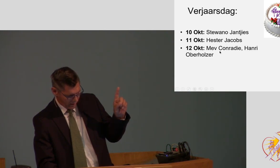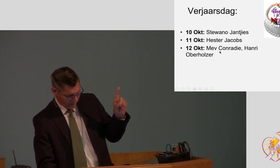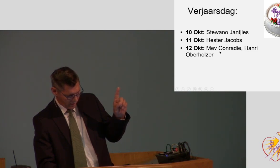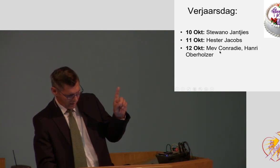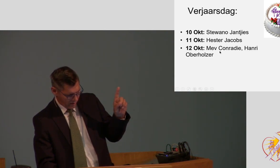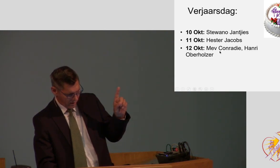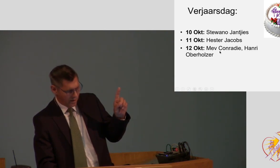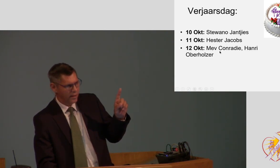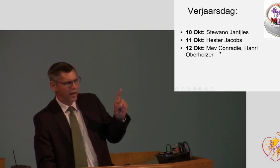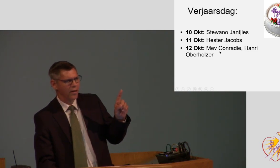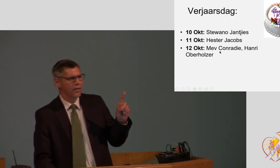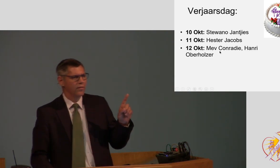En dan